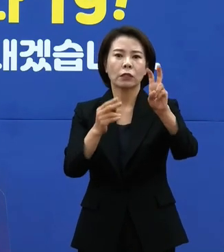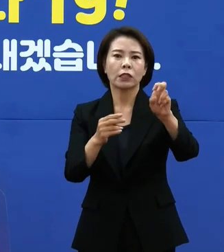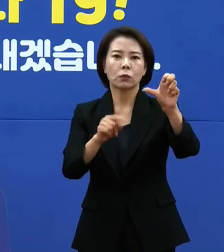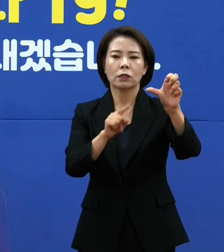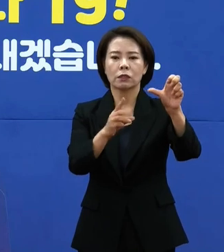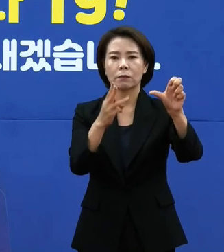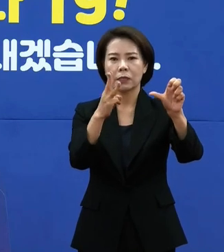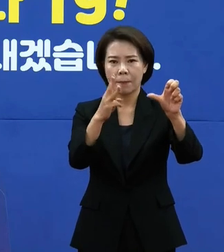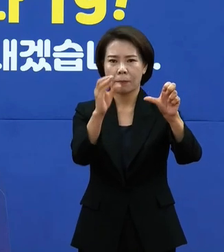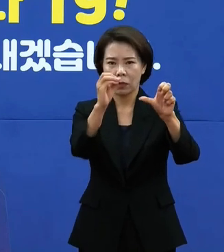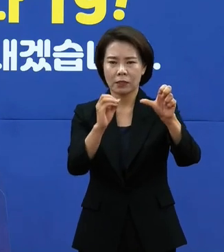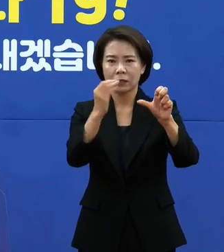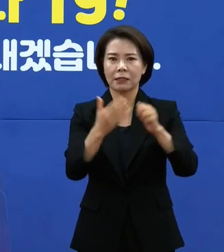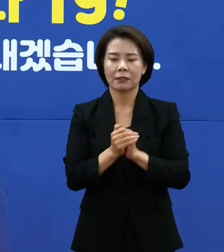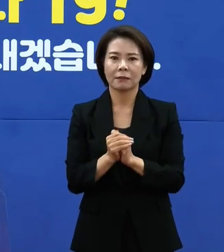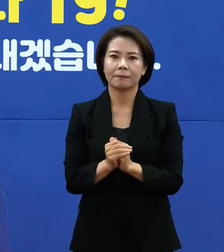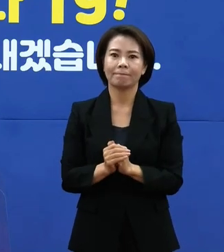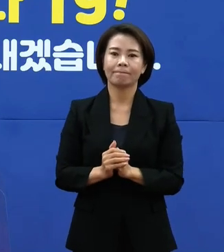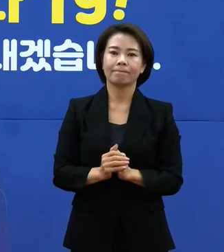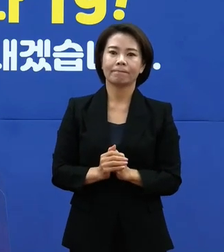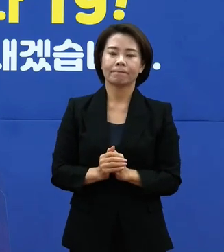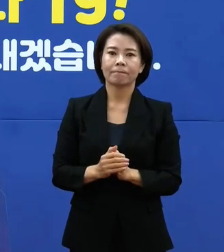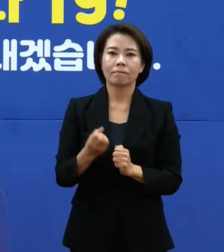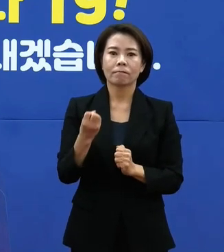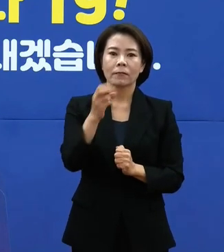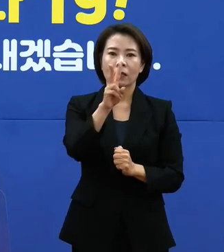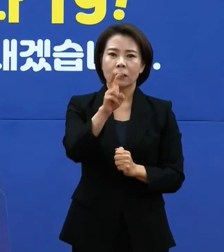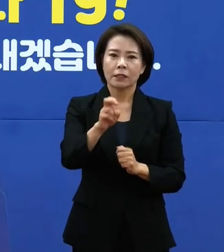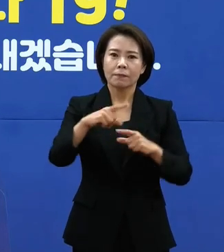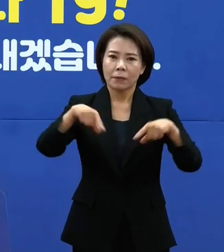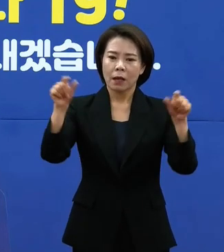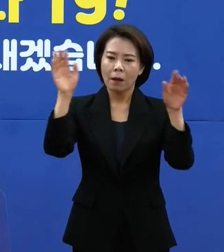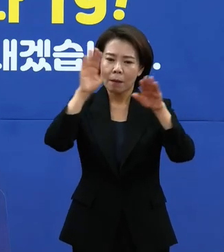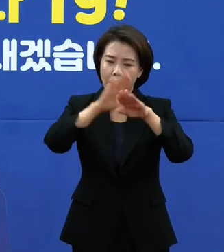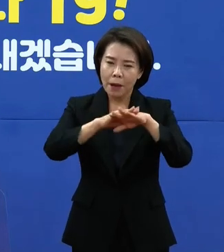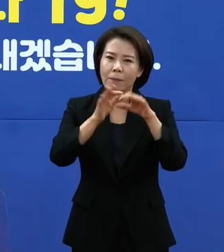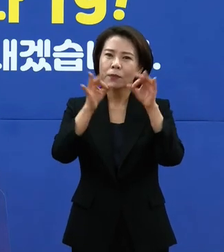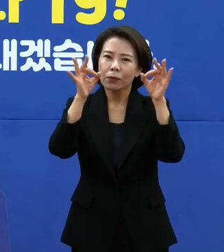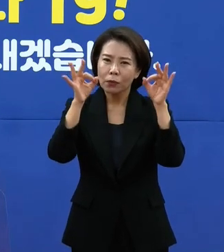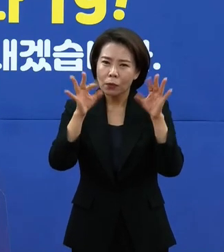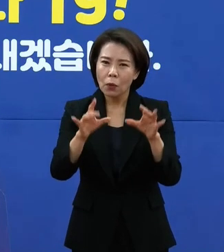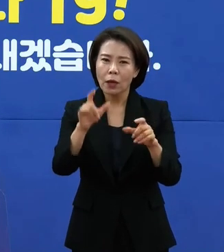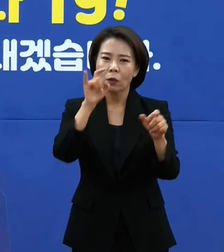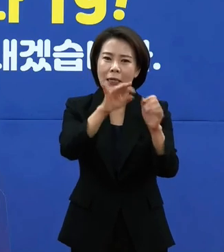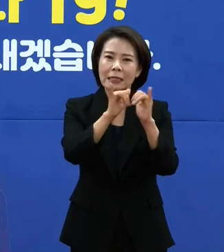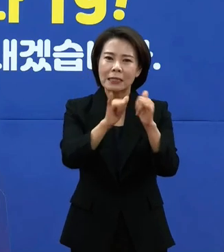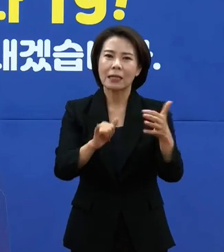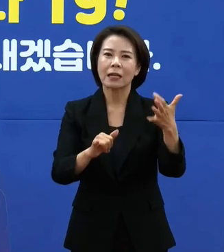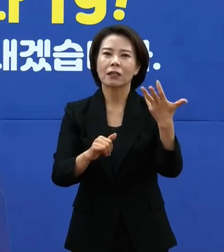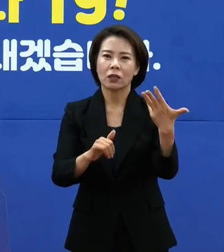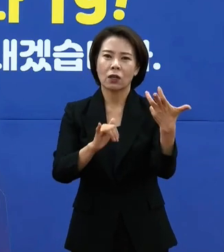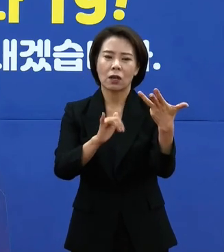차지하고 있습니다. 또한 20일 밤 사이에 추가 확진 판정을 받은 8명은